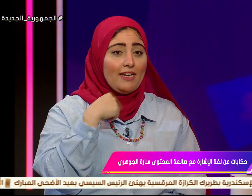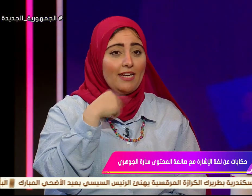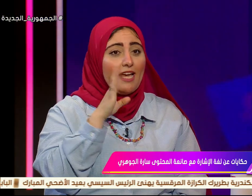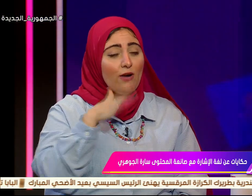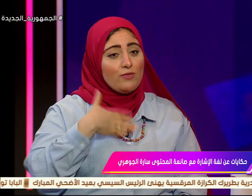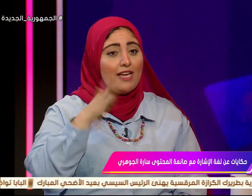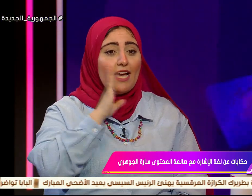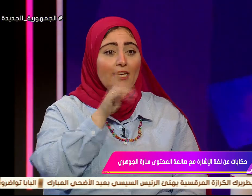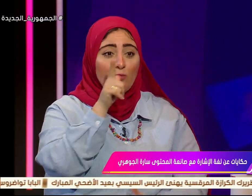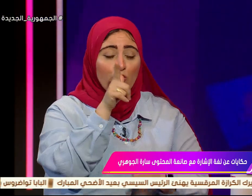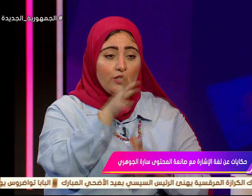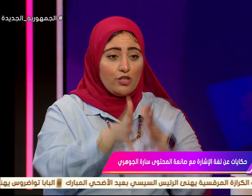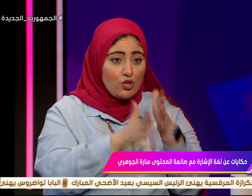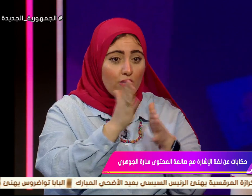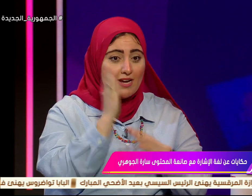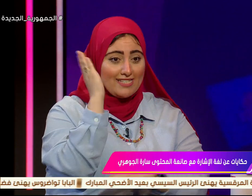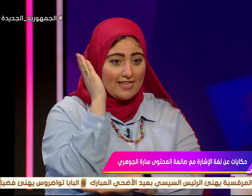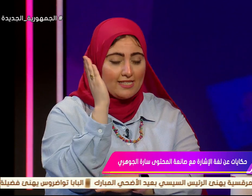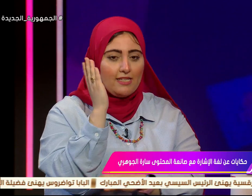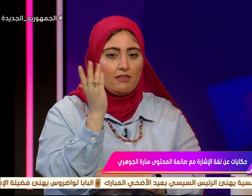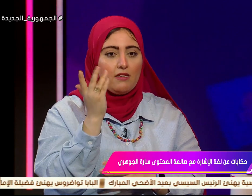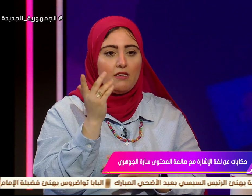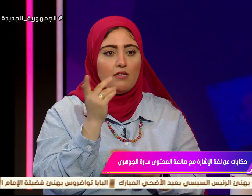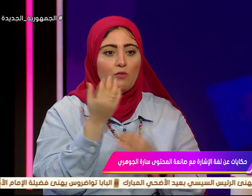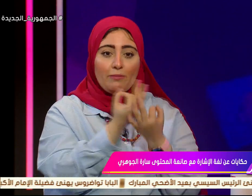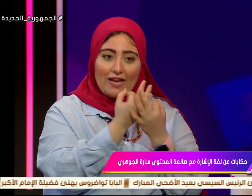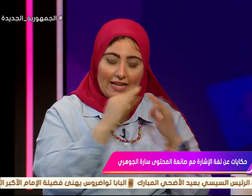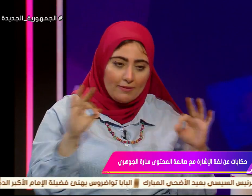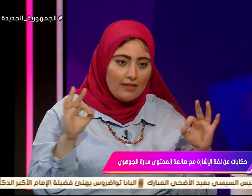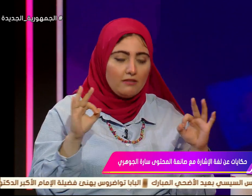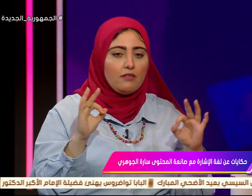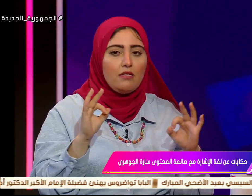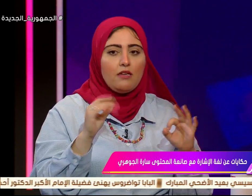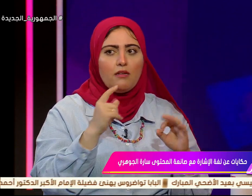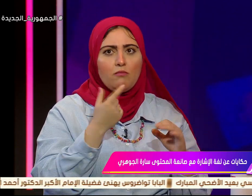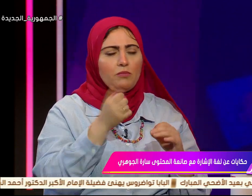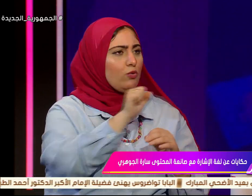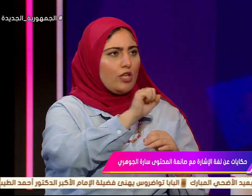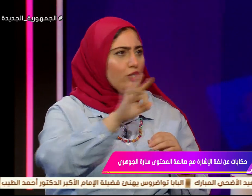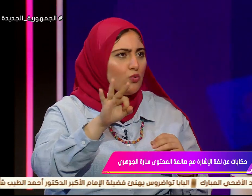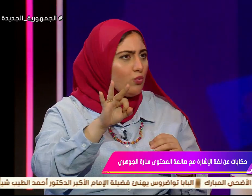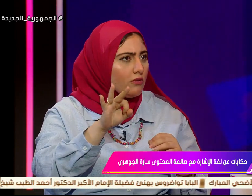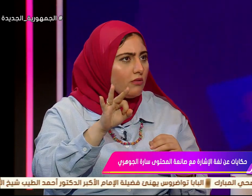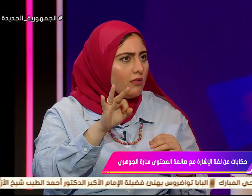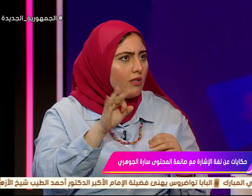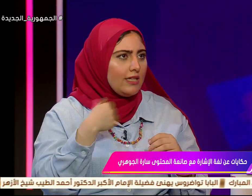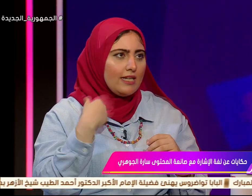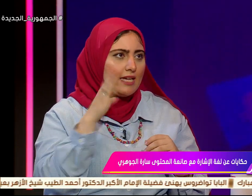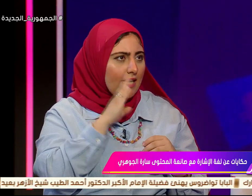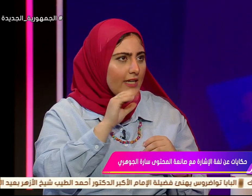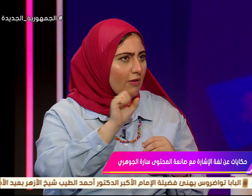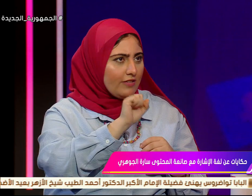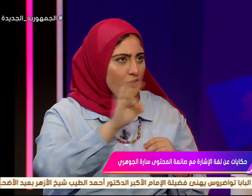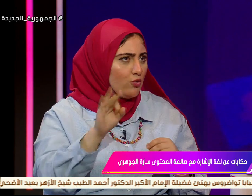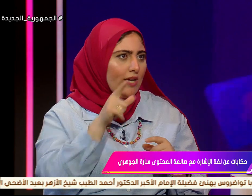ان انا عاوزة اتعلم لغة الاشارة اساسي وتبقى كاملة بتاخد 3 شهور ان انا اتعلمها في 3 شهور، لان